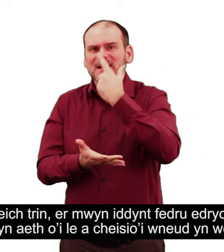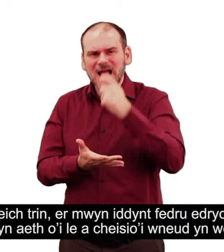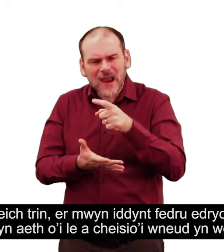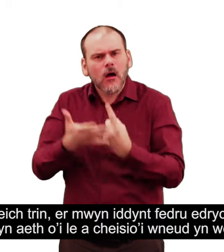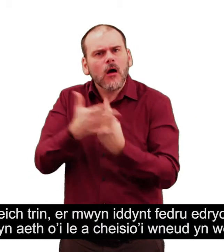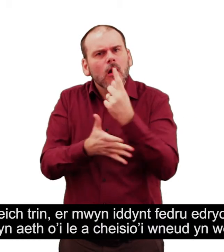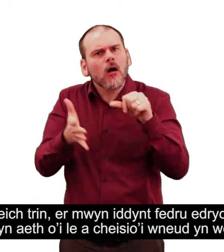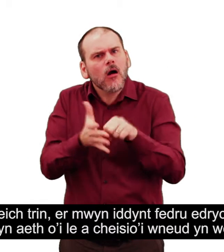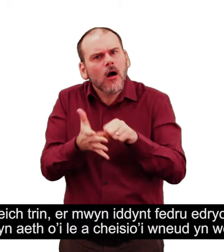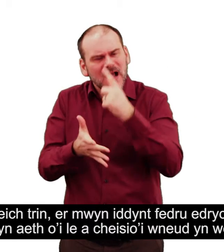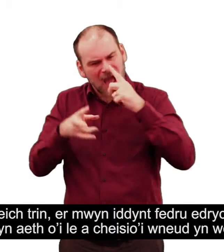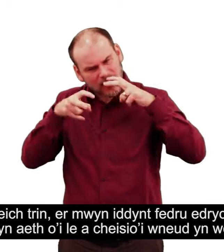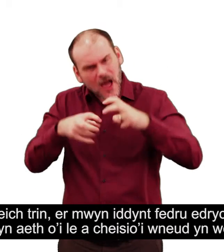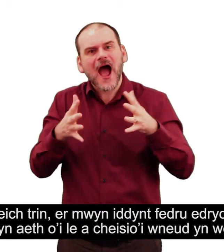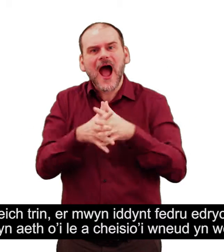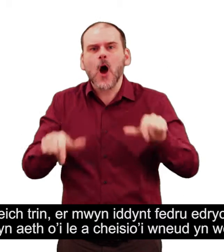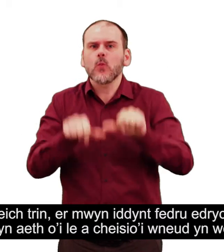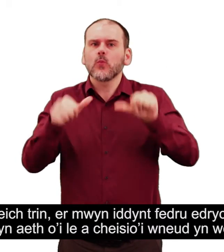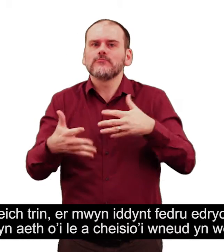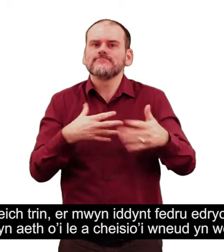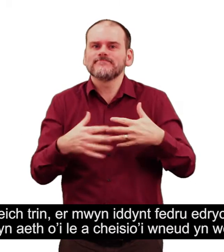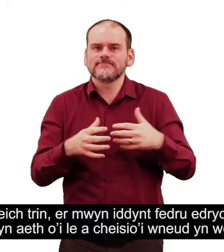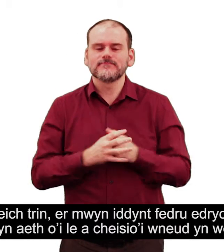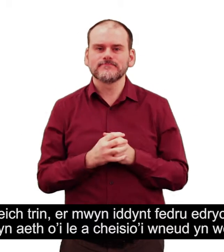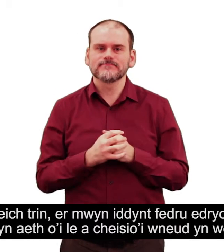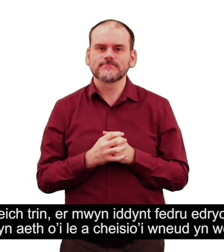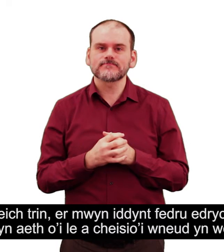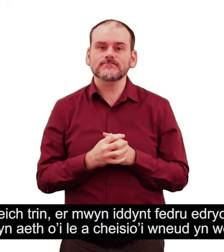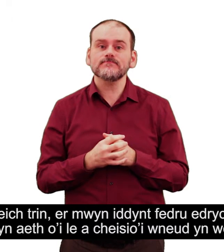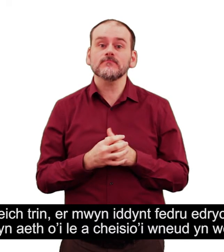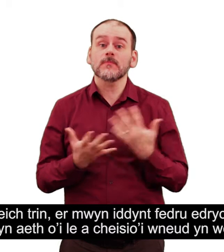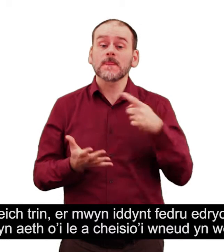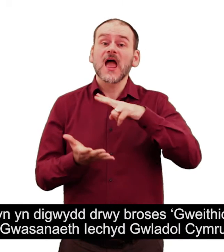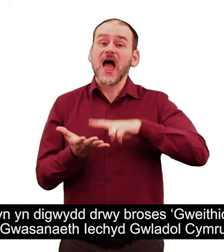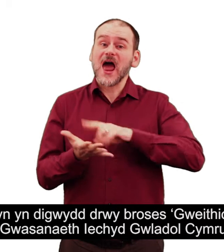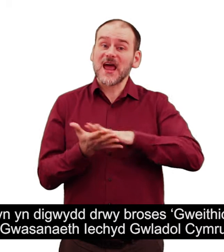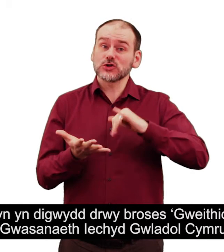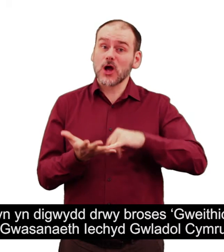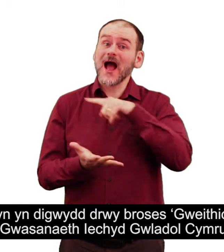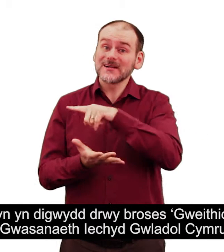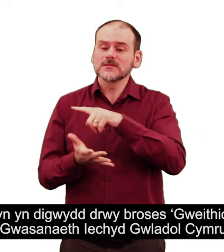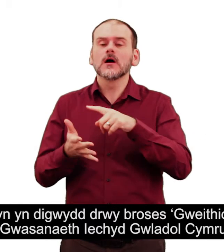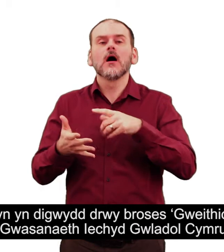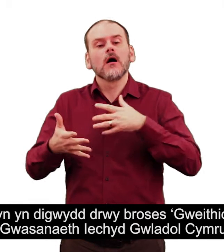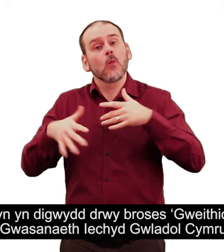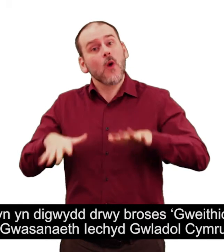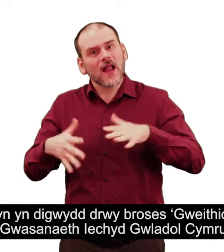trin er mwyn iddynt fedru edrych ar yr henaeth o'i le a cheisio'i wneud yn well. Mae hyn yn digwydd drwy broses gweithio i